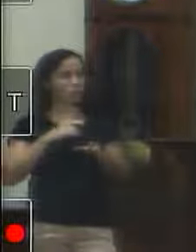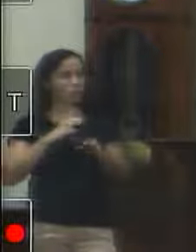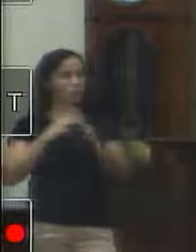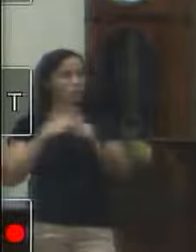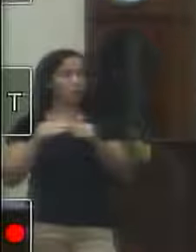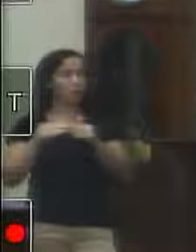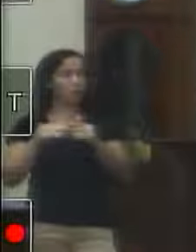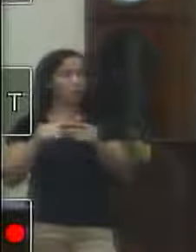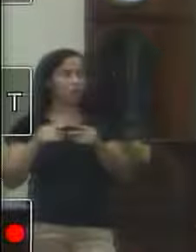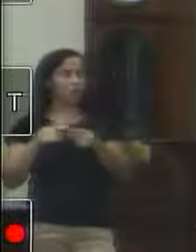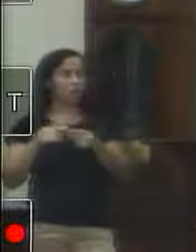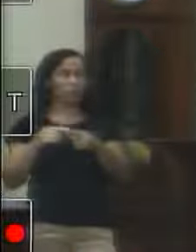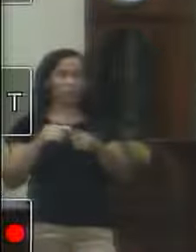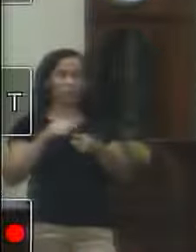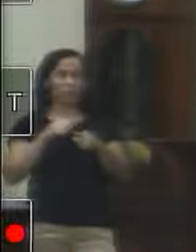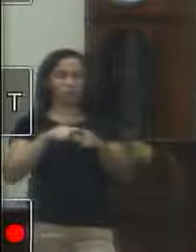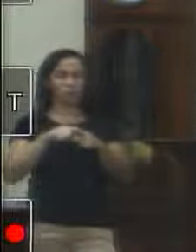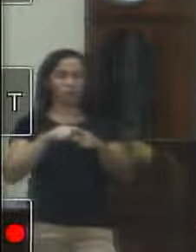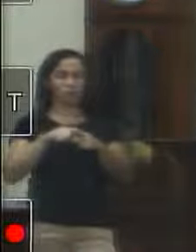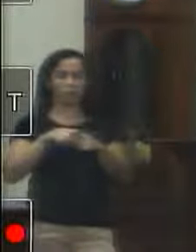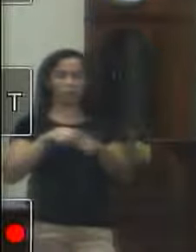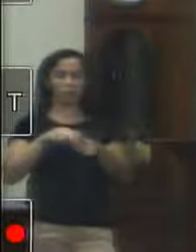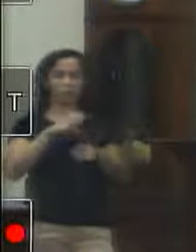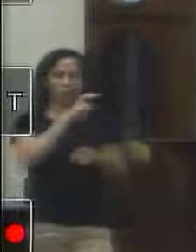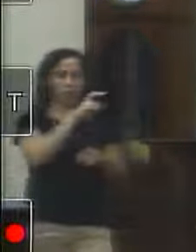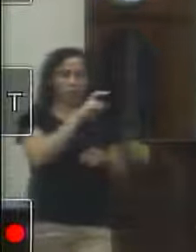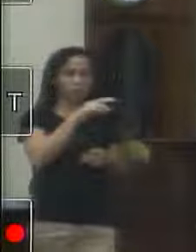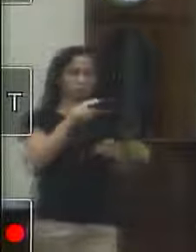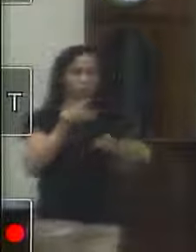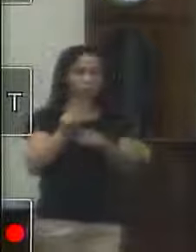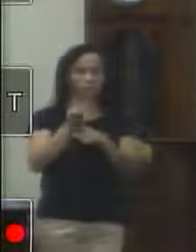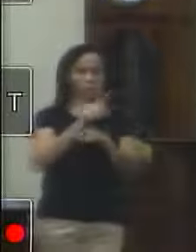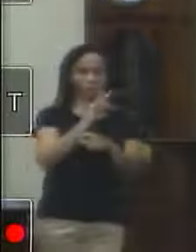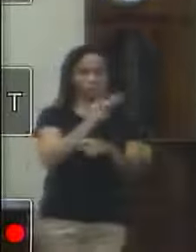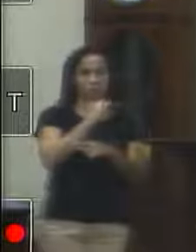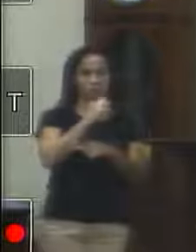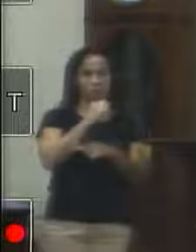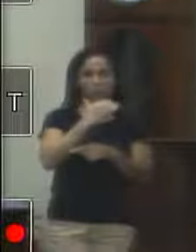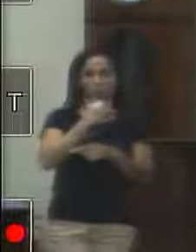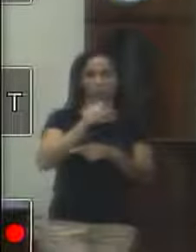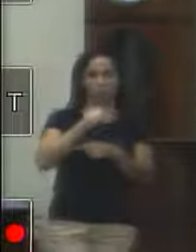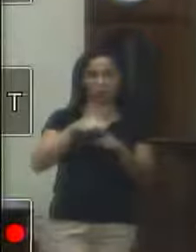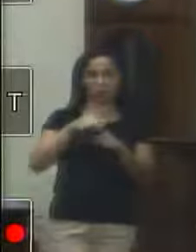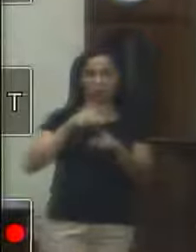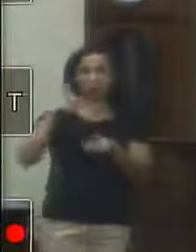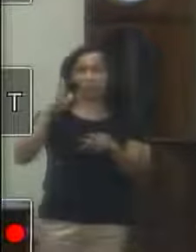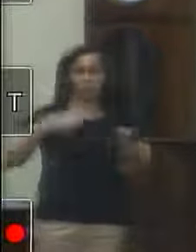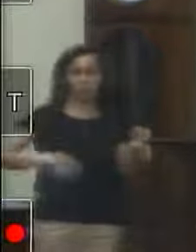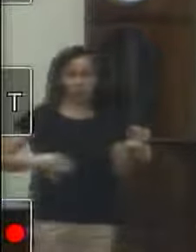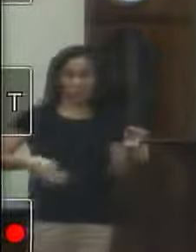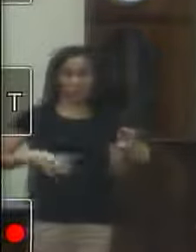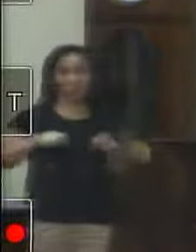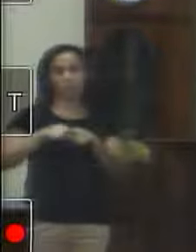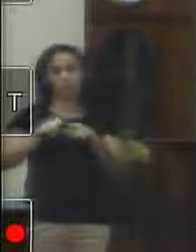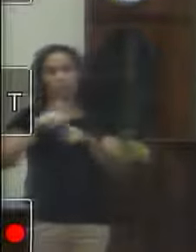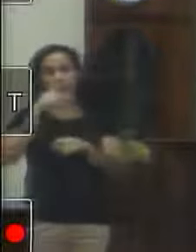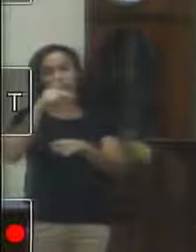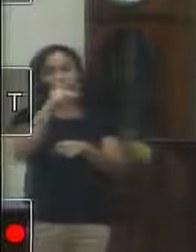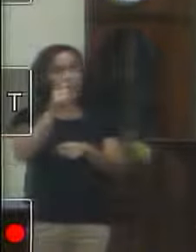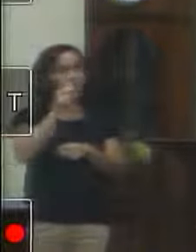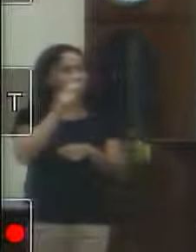pedido temos só 5 fiscais, como tinha pedido fiscalização em Conservatória e